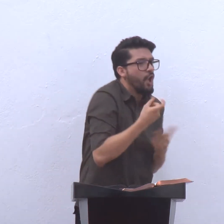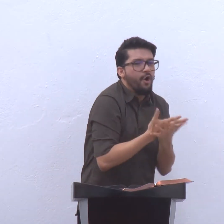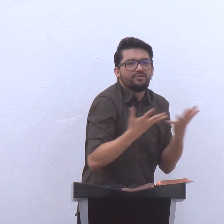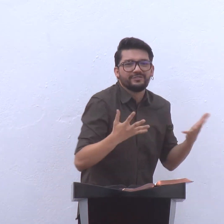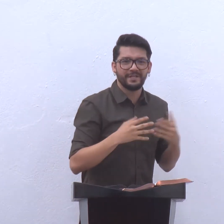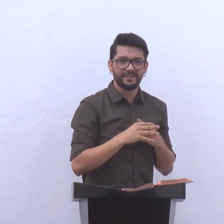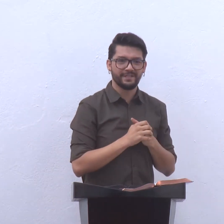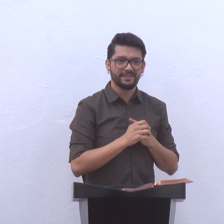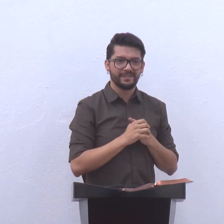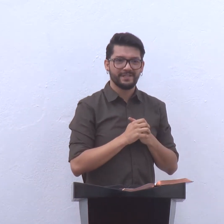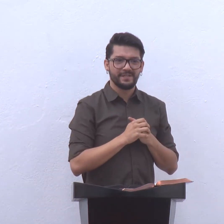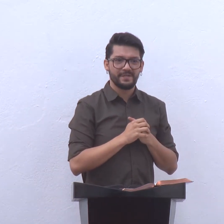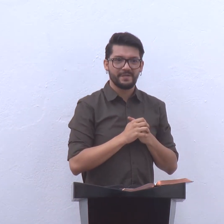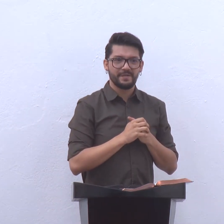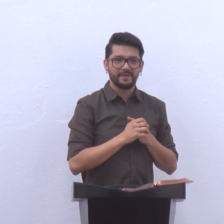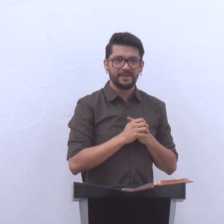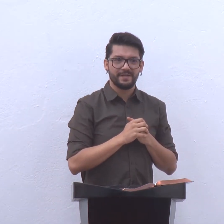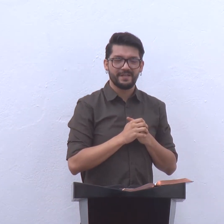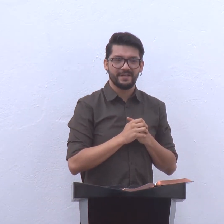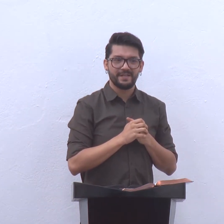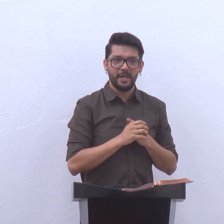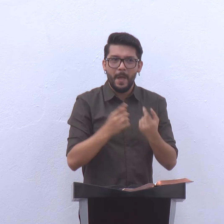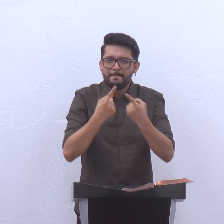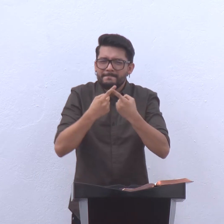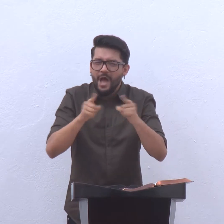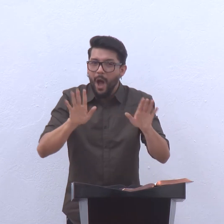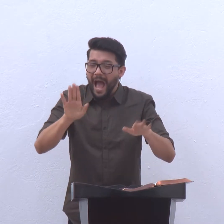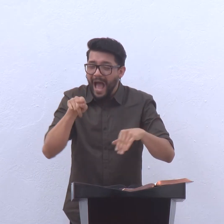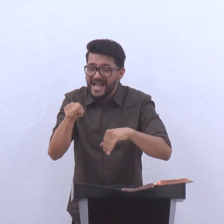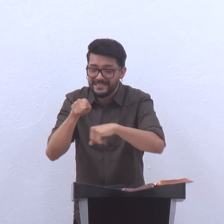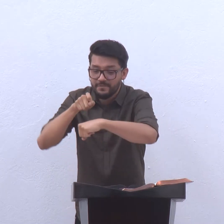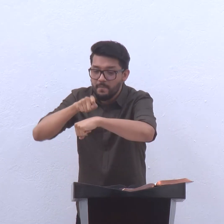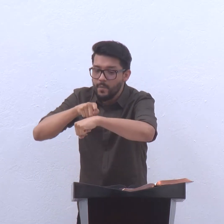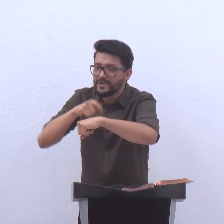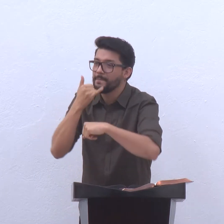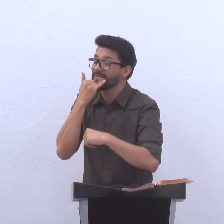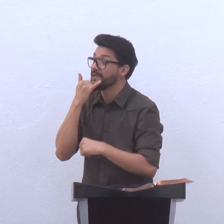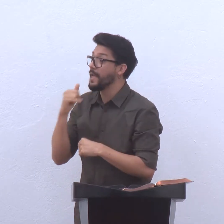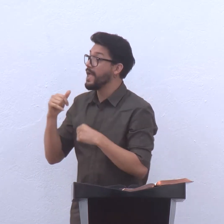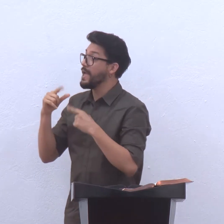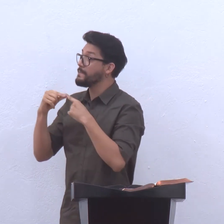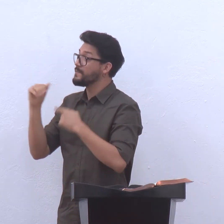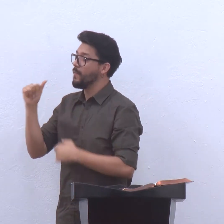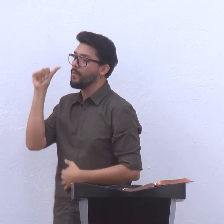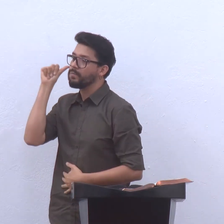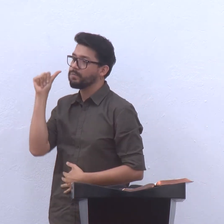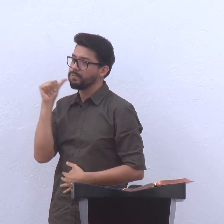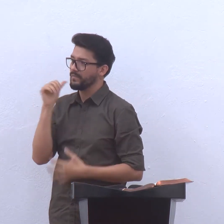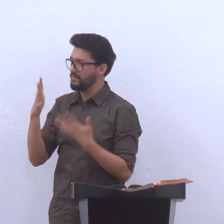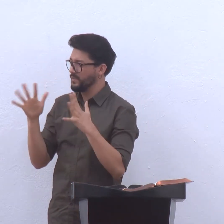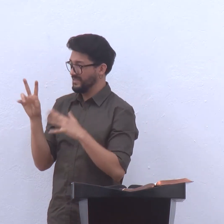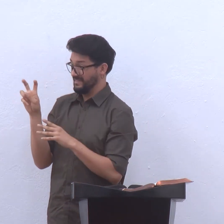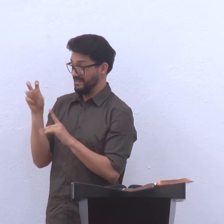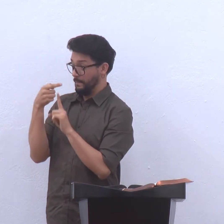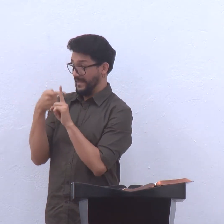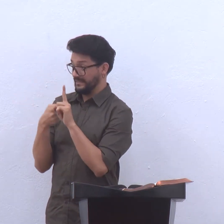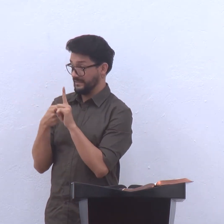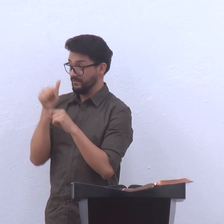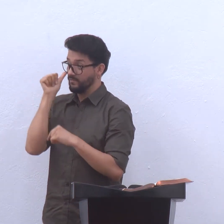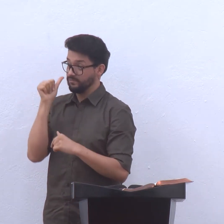momento que se cansó y decidió apartarse de Dios. Y en ese tiempo que ella decide apartarse,